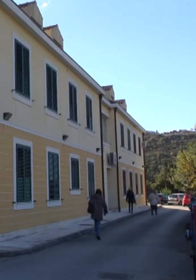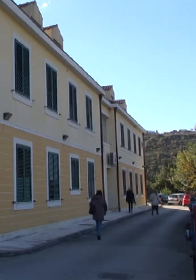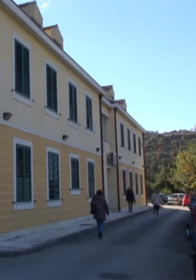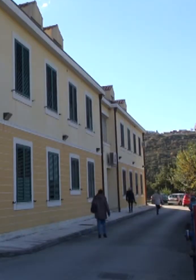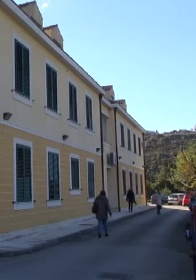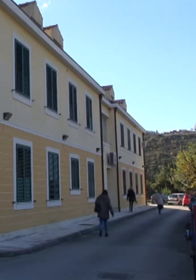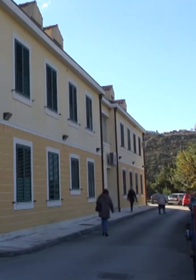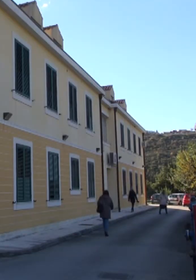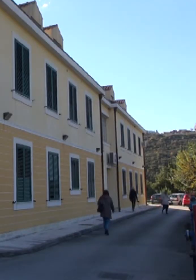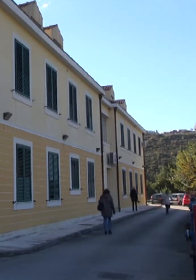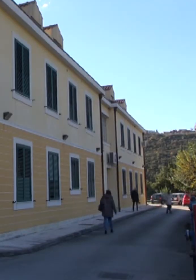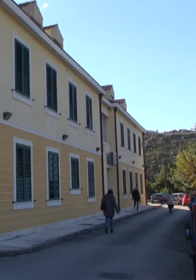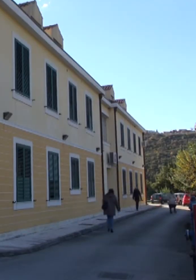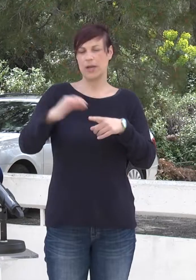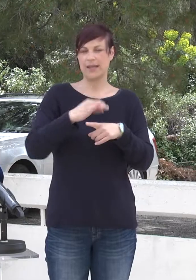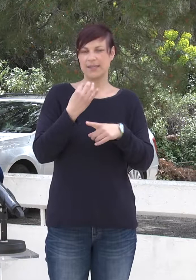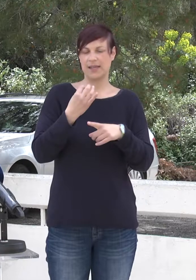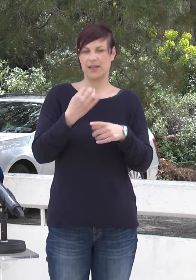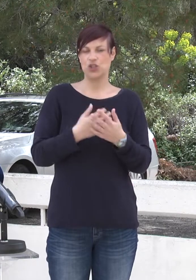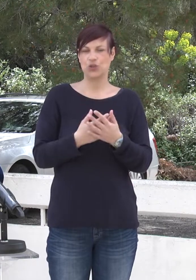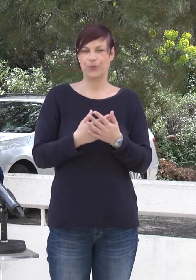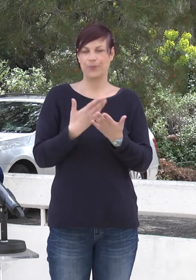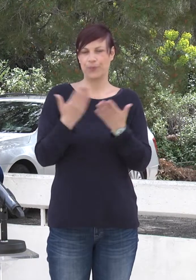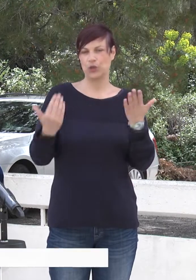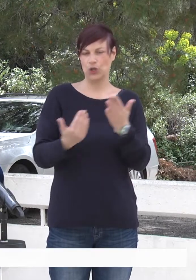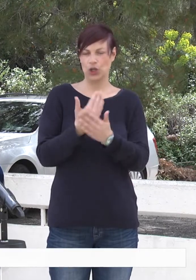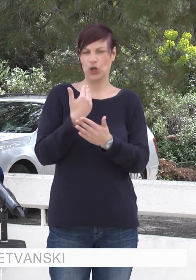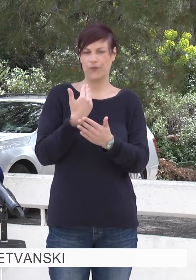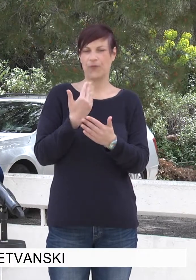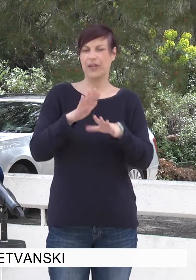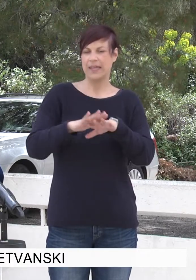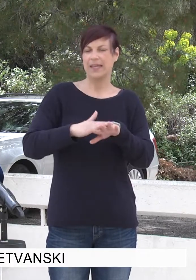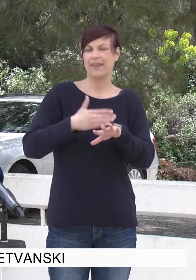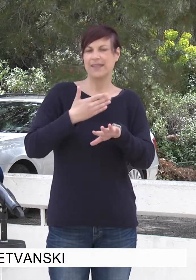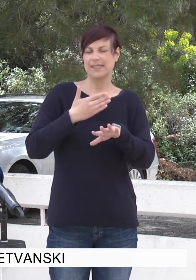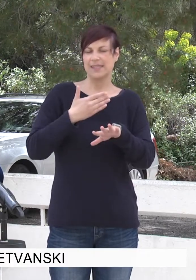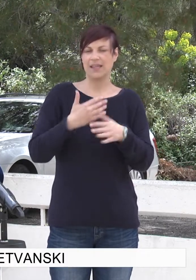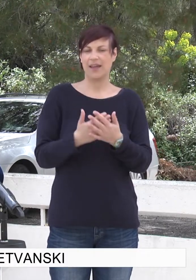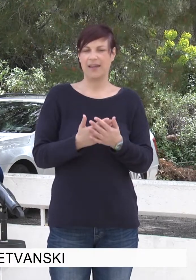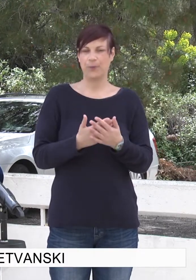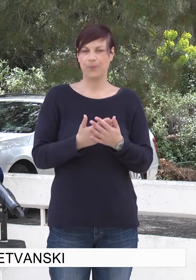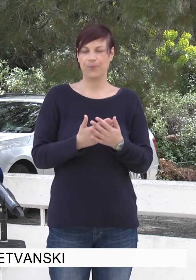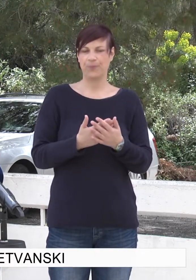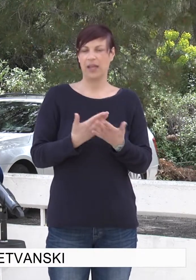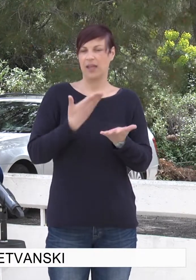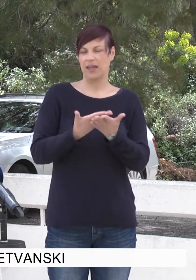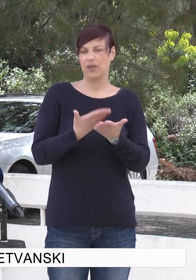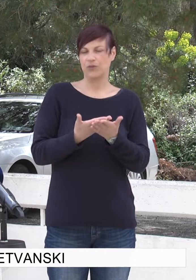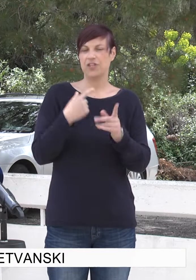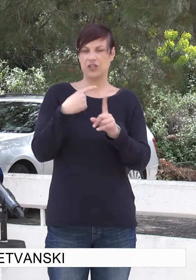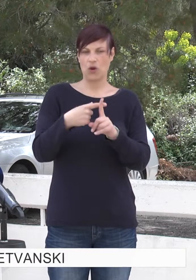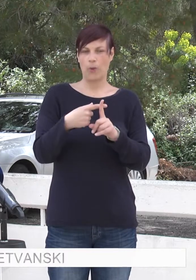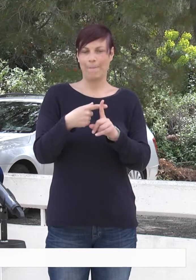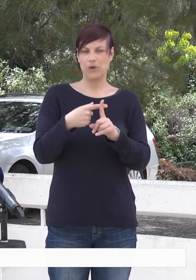rehabilitaciju Josipovac. Na sreću, dakle, po toj novoj metodologiji testirani i utvrđeni su kao